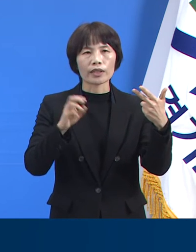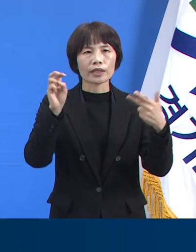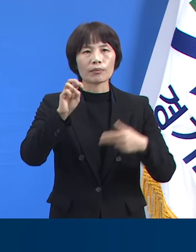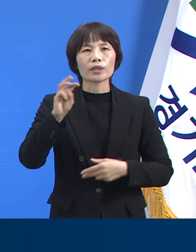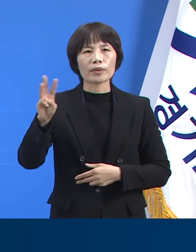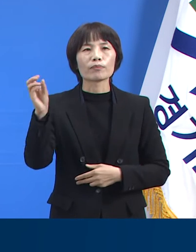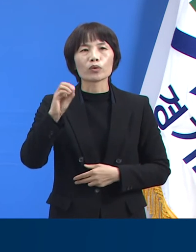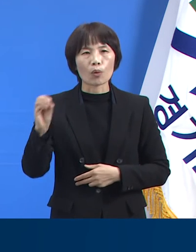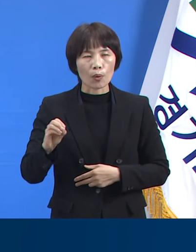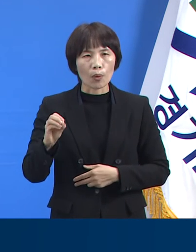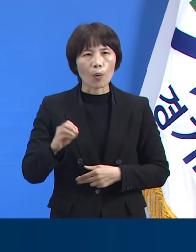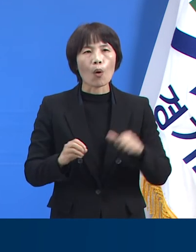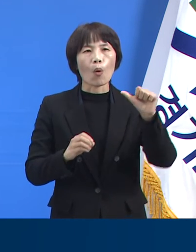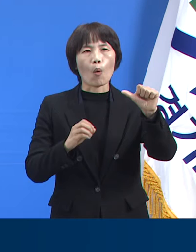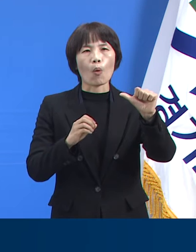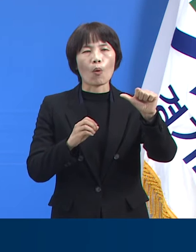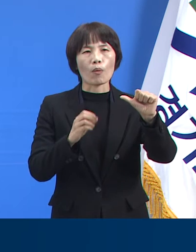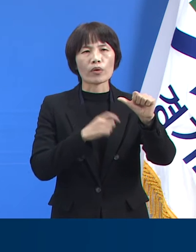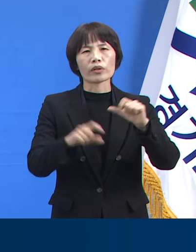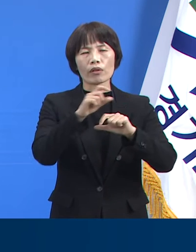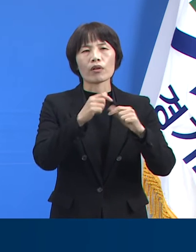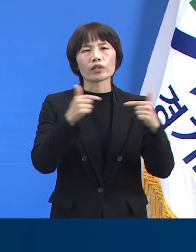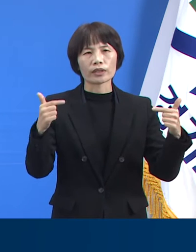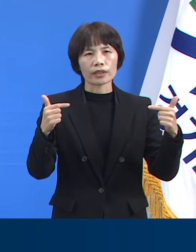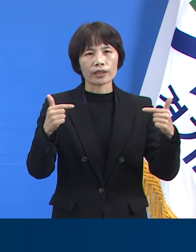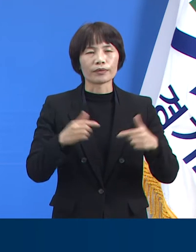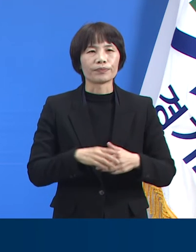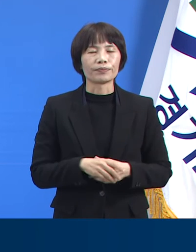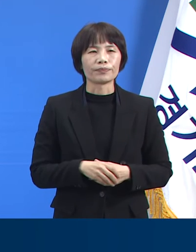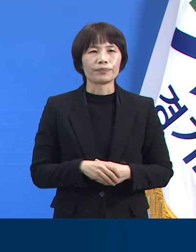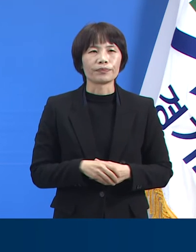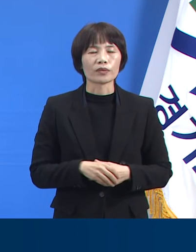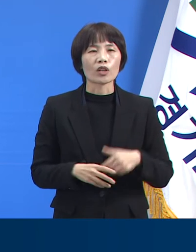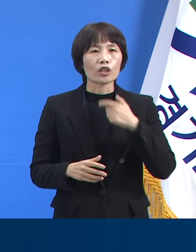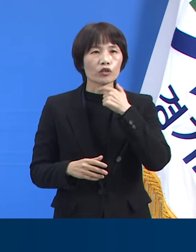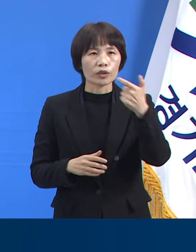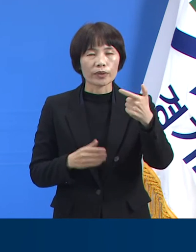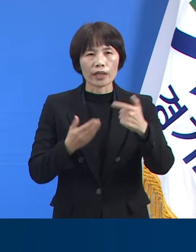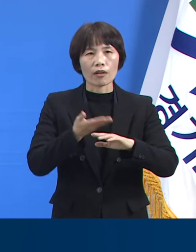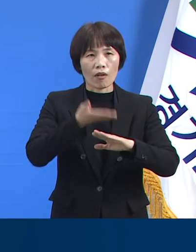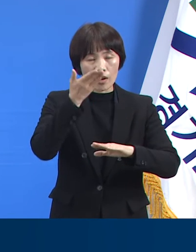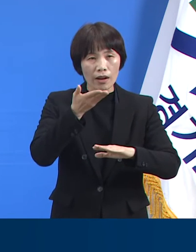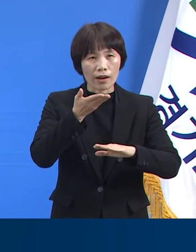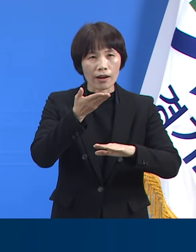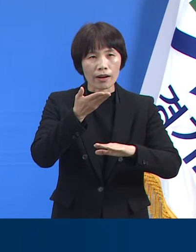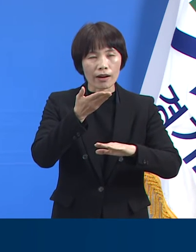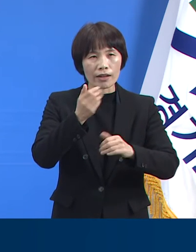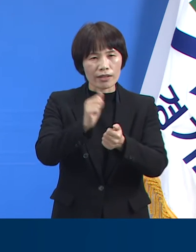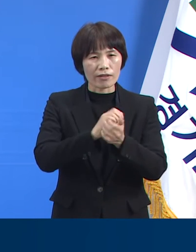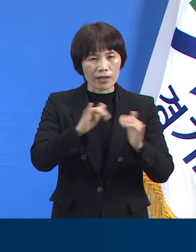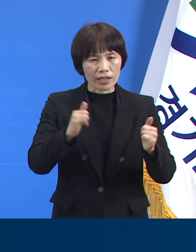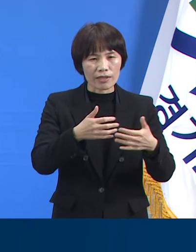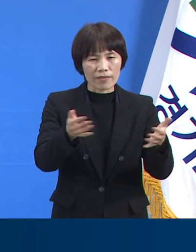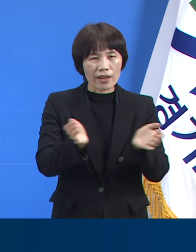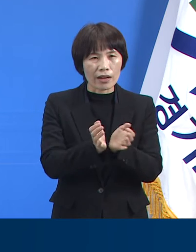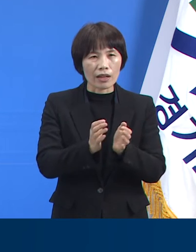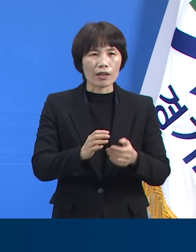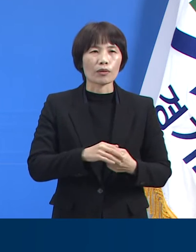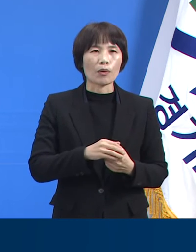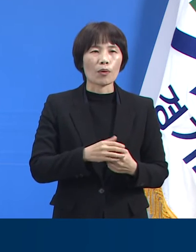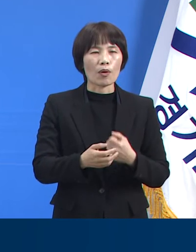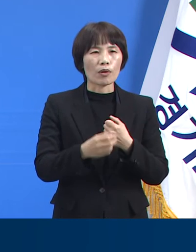32%로 5%포인트 증가하였습니다. 60세 이상 고령층 감염 경로 중 집단 사례 및 요양